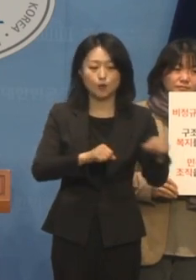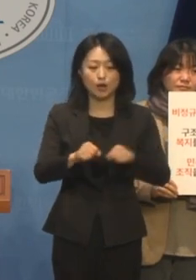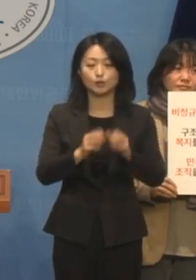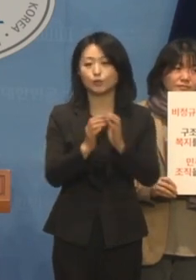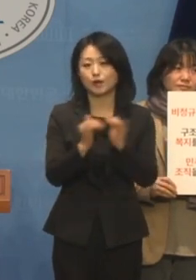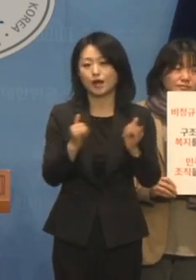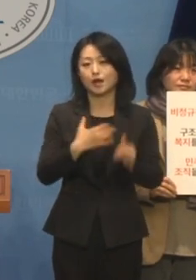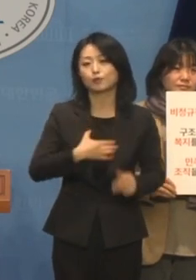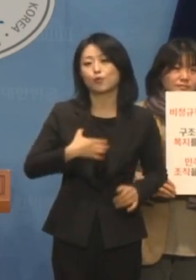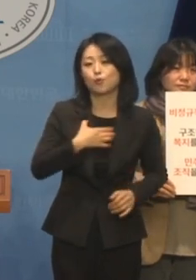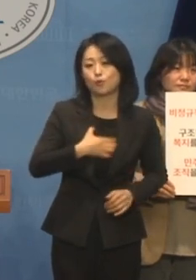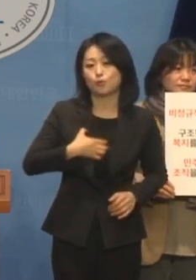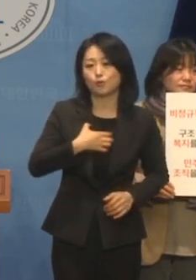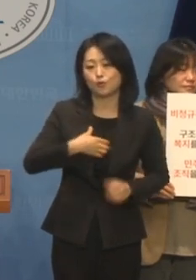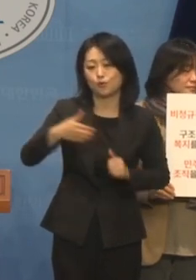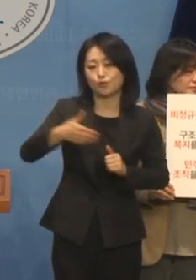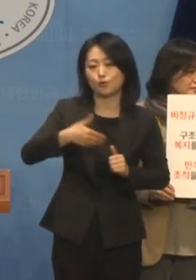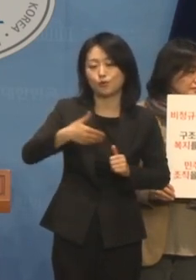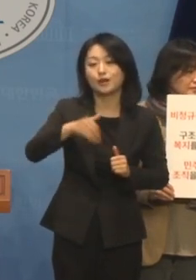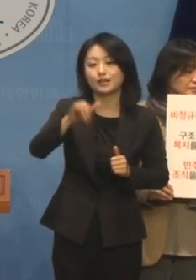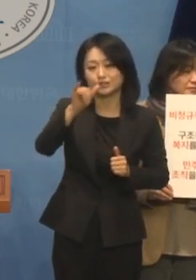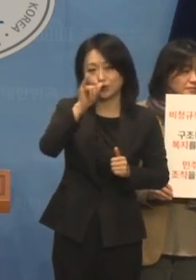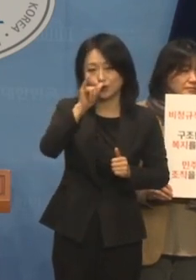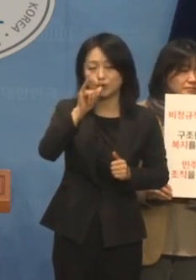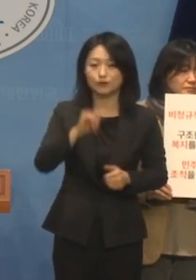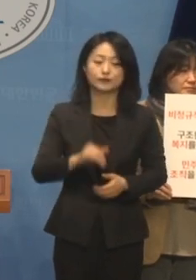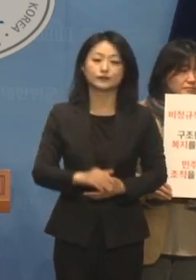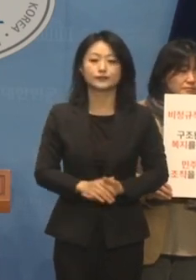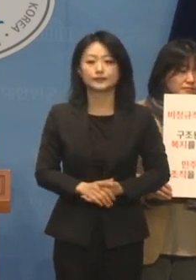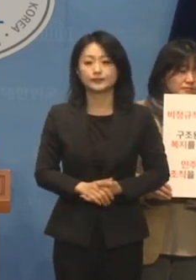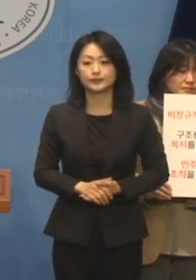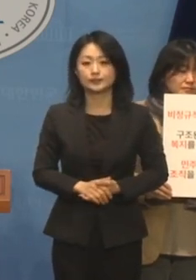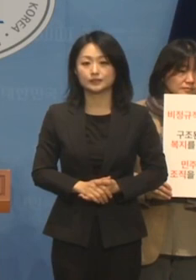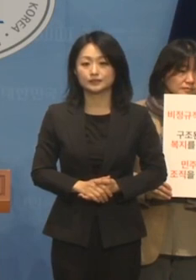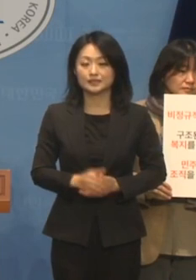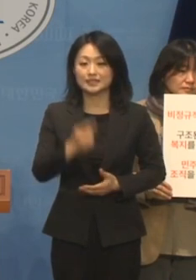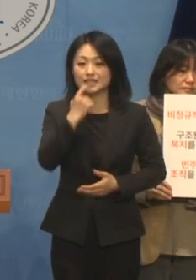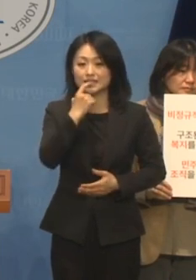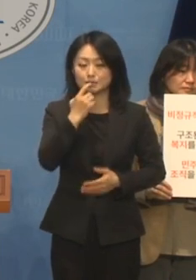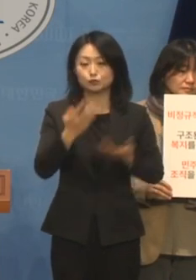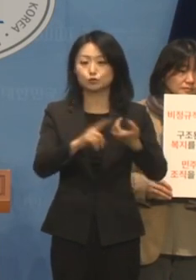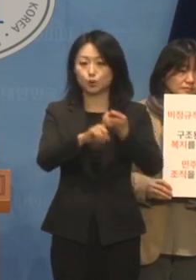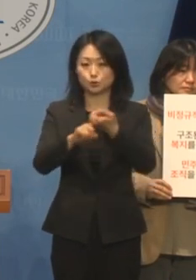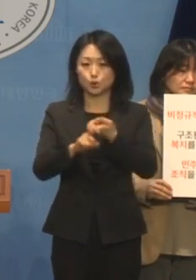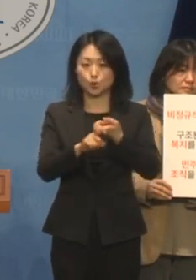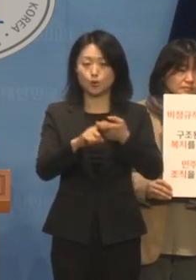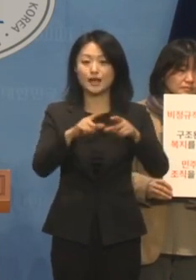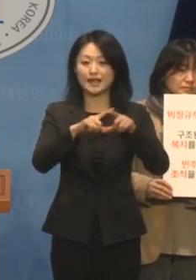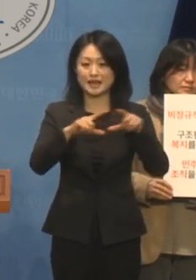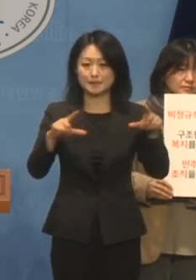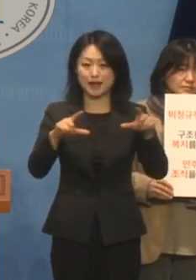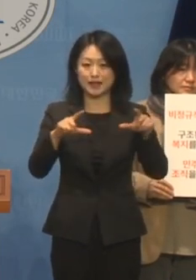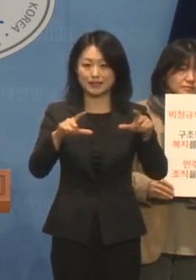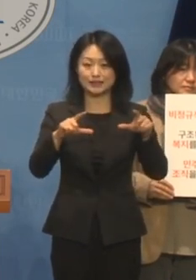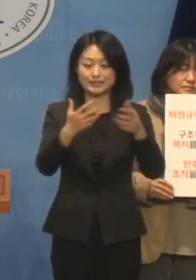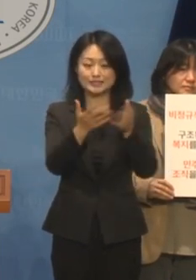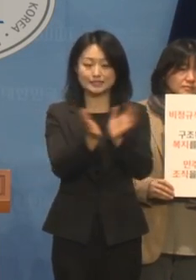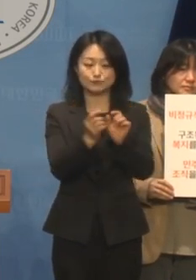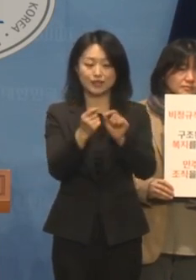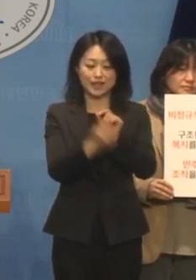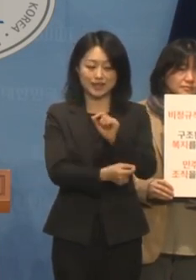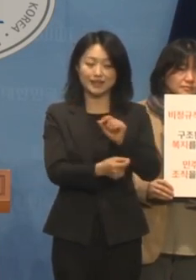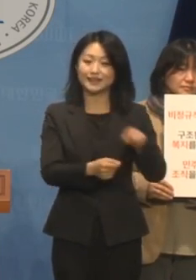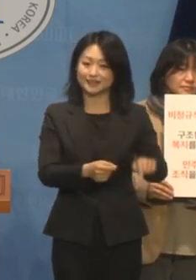활동가들이 고통받는 상황이 지속되고 있습니다. 민주노총 일반노조 서울지부 카라 지회는